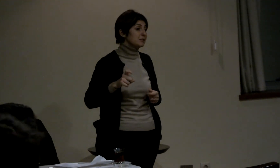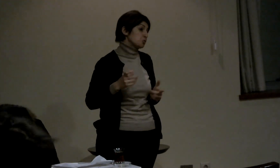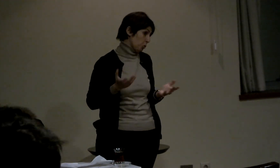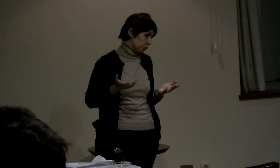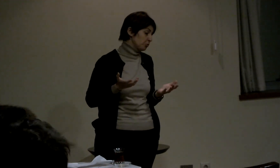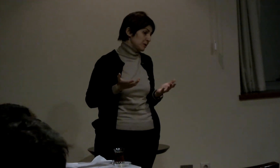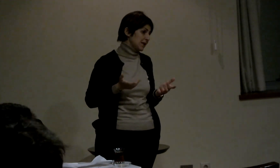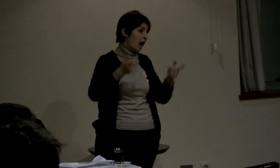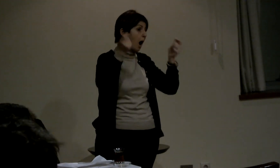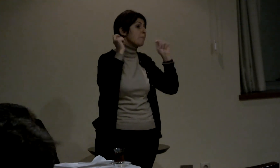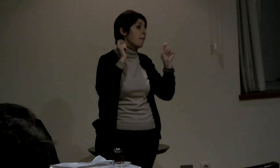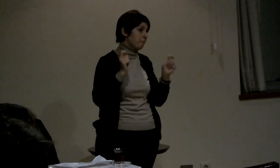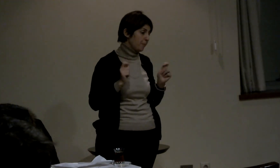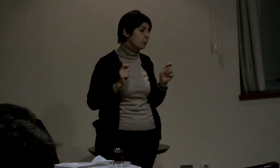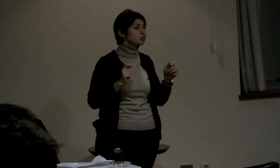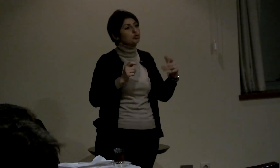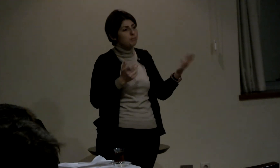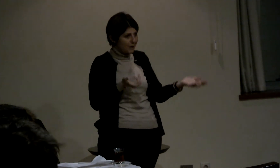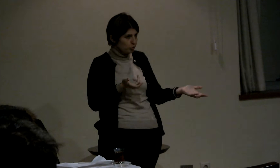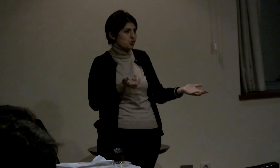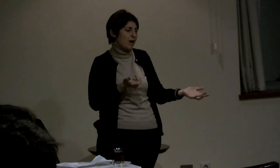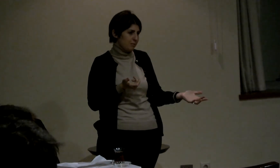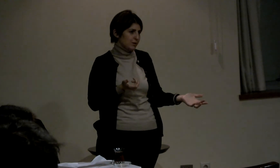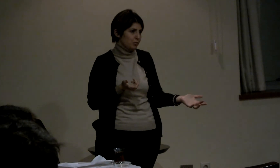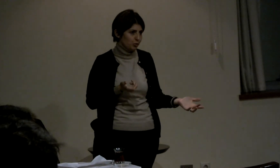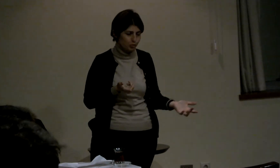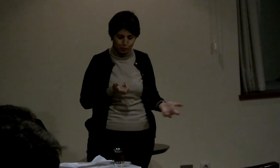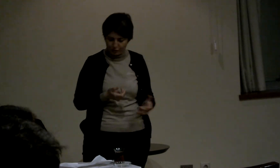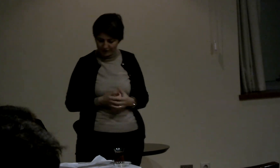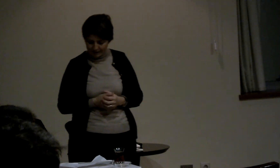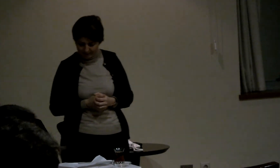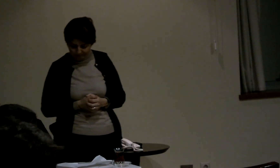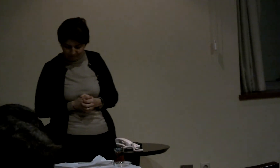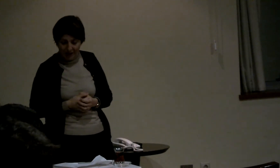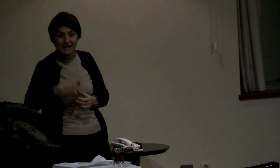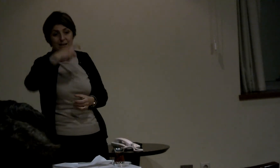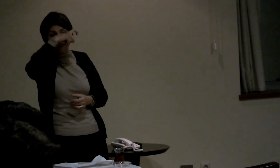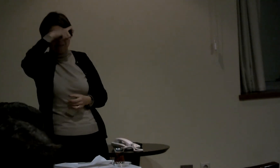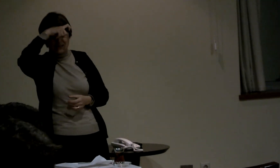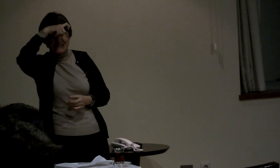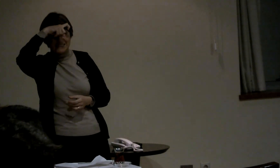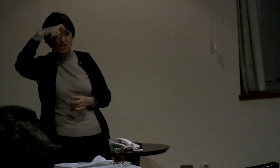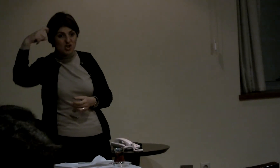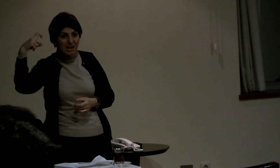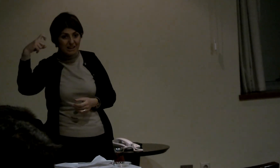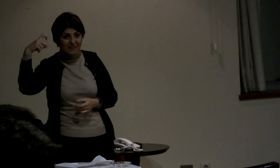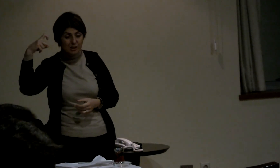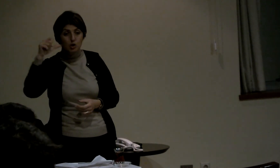Sor. Hamam. Öbür türlü banyosu var mı diyoruz için. Mesela sıcak